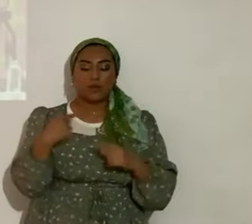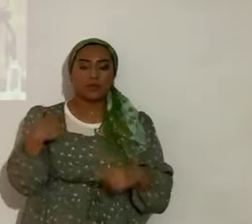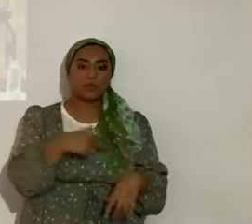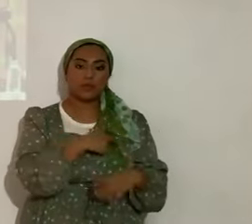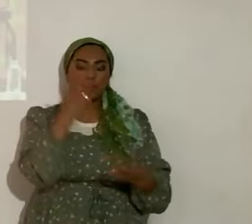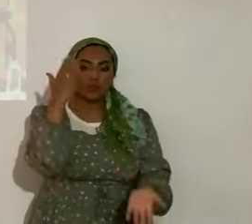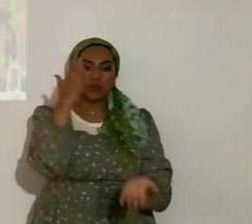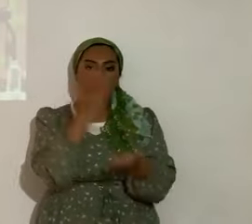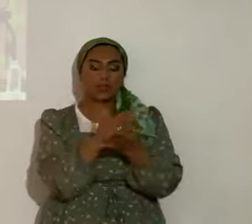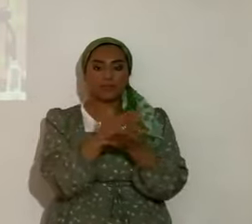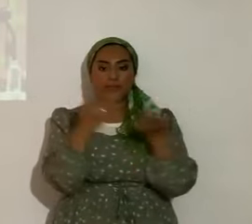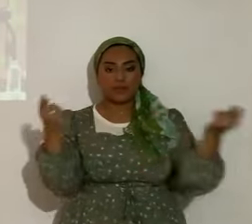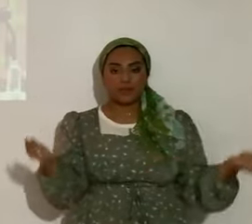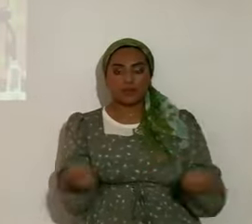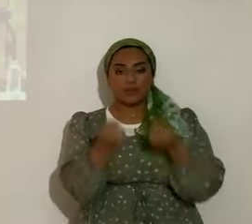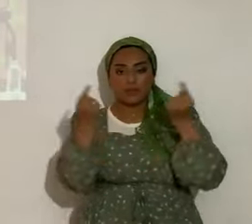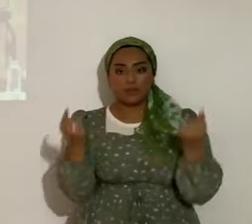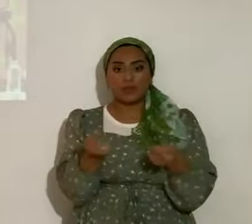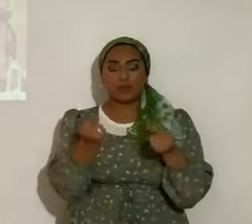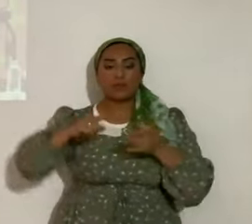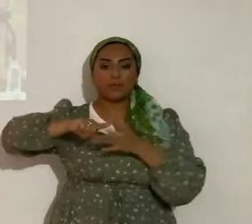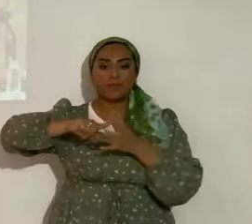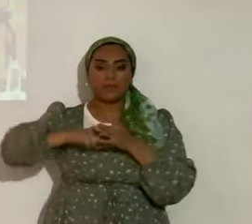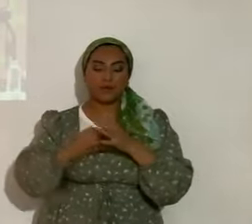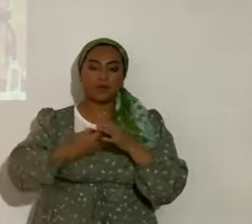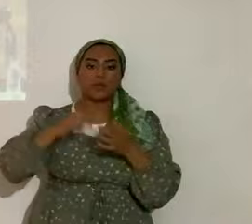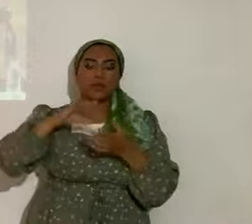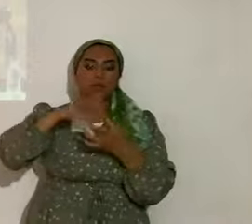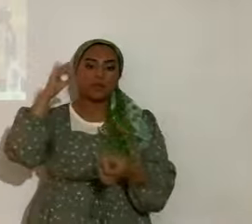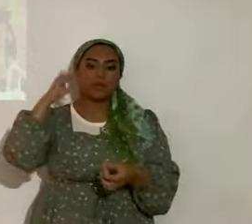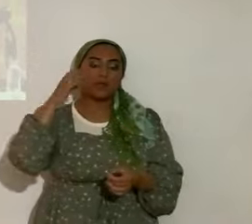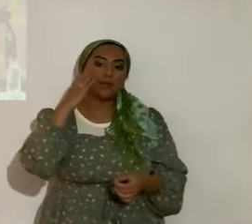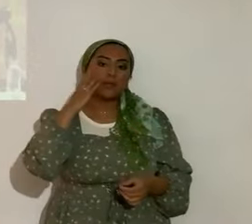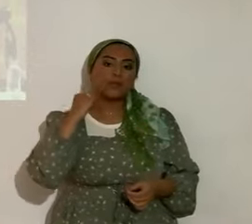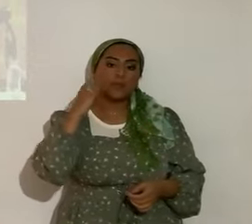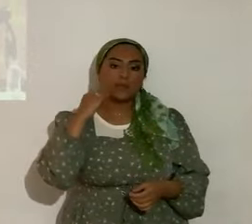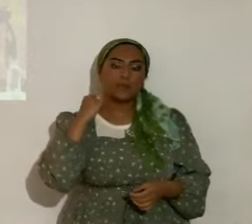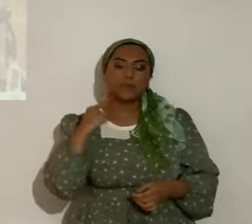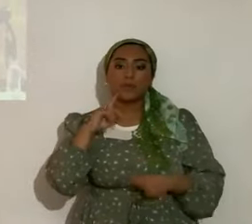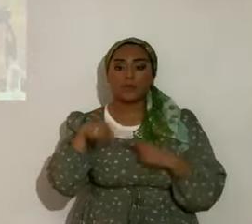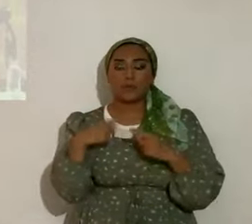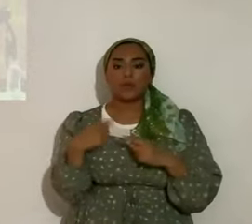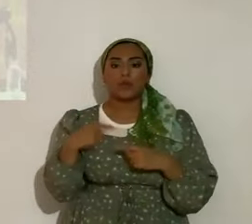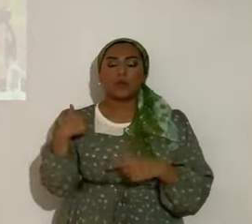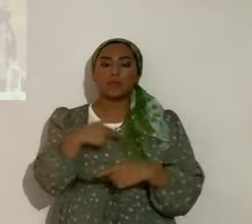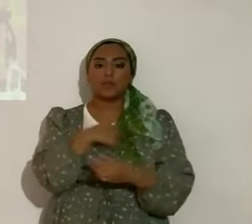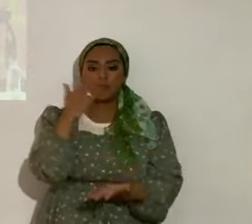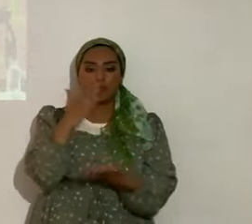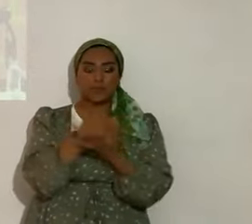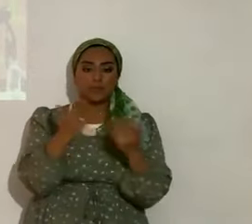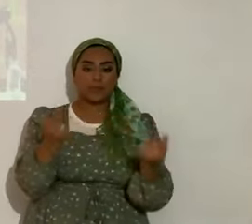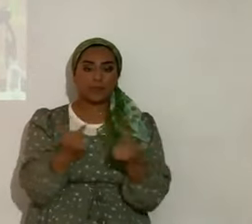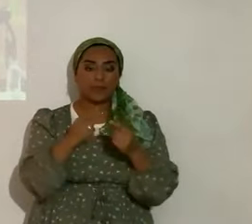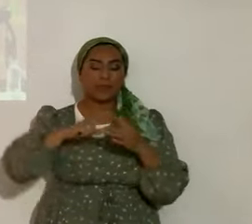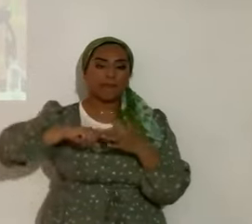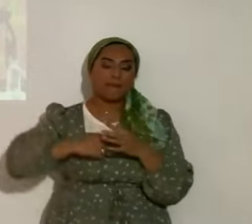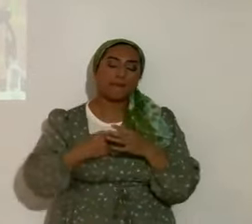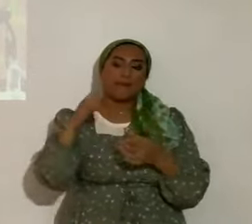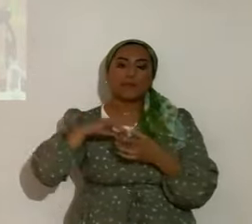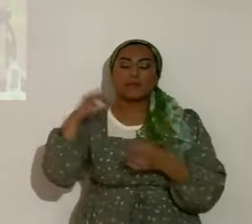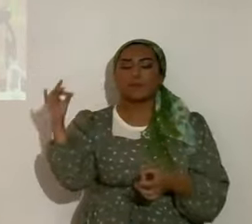pecar, entonces empiezan las experiencias espirituales. Repito, cuando uno deja de pecar, empiezan